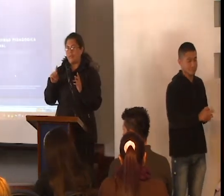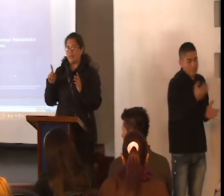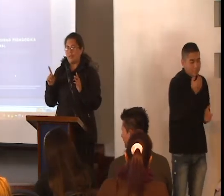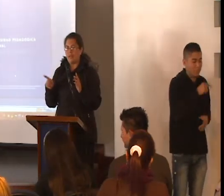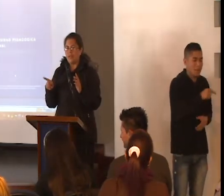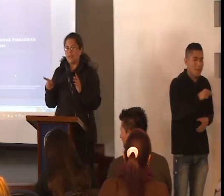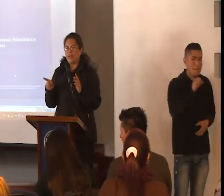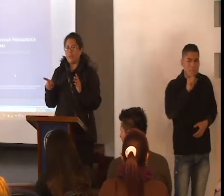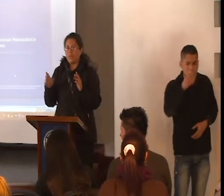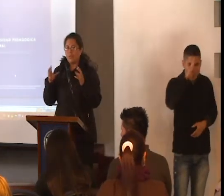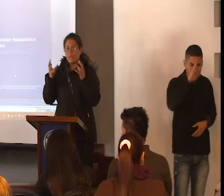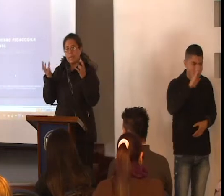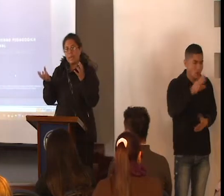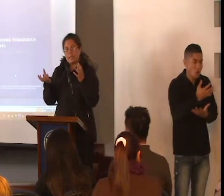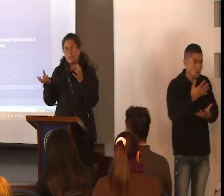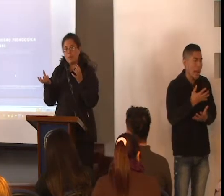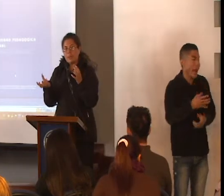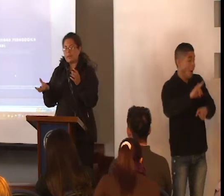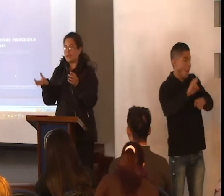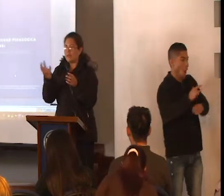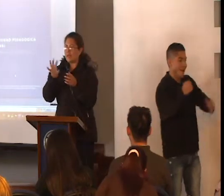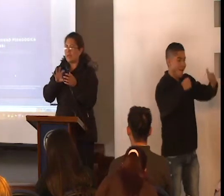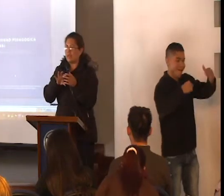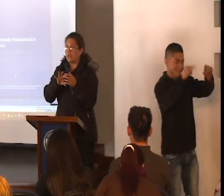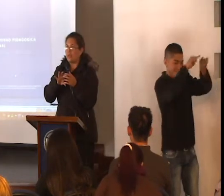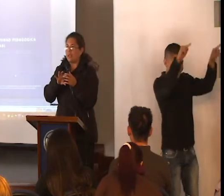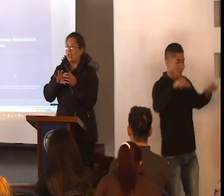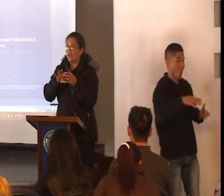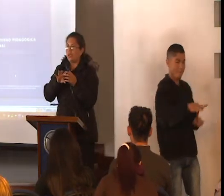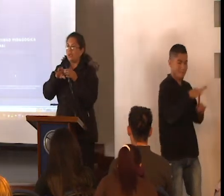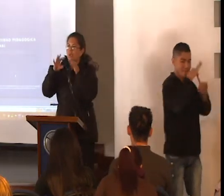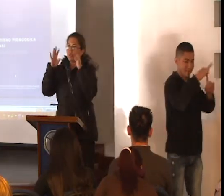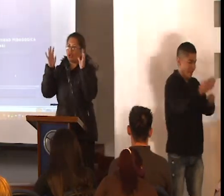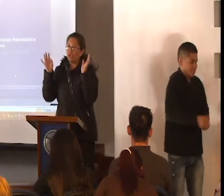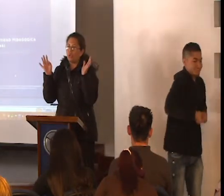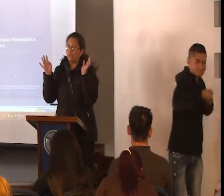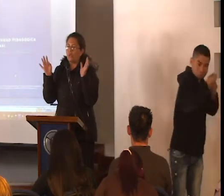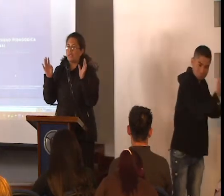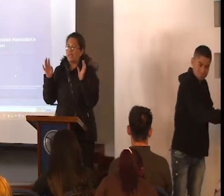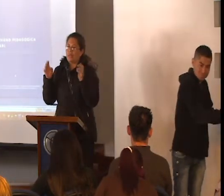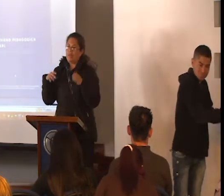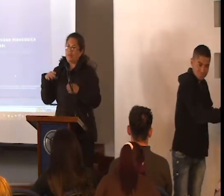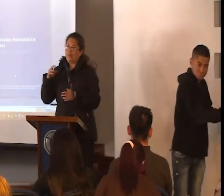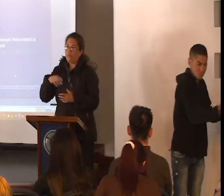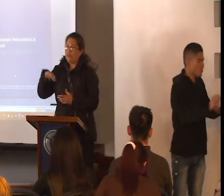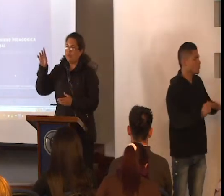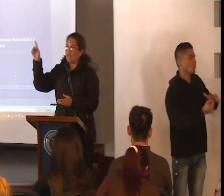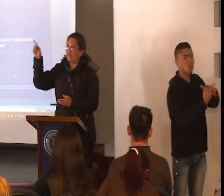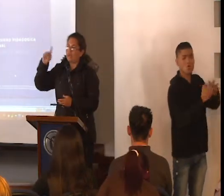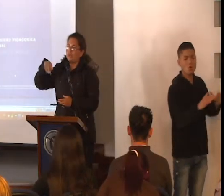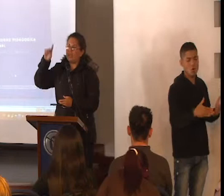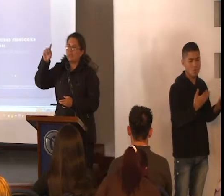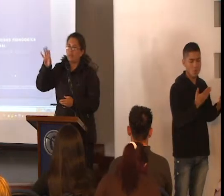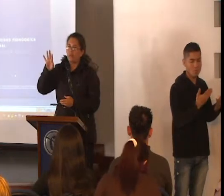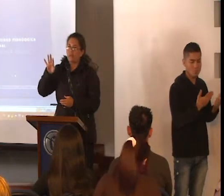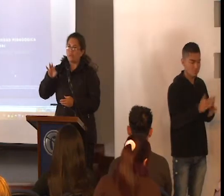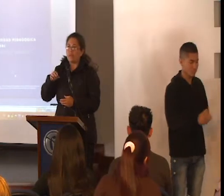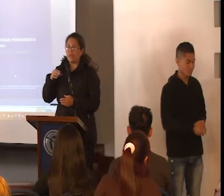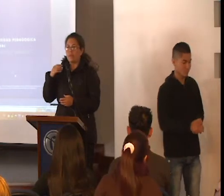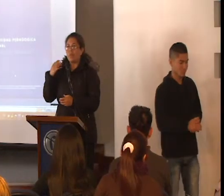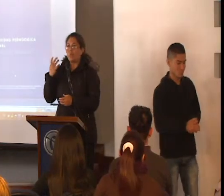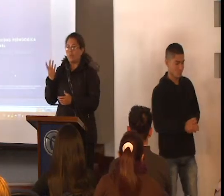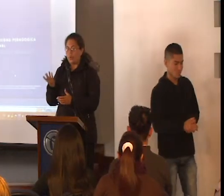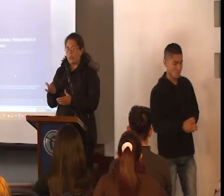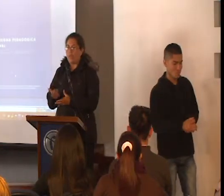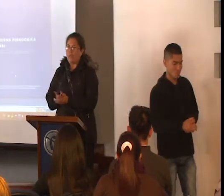preguntas o si había entendido la actividad. Entonces, esa implementación de esas ayudas no surgió porque pues miraron cómo se hacía y